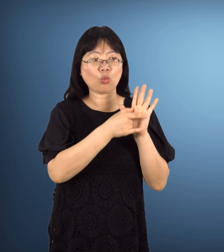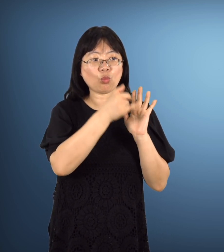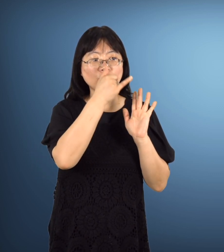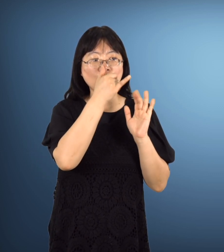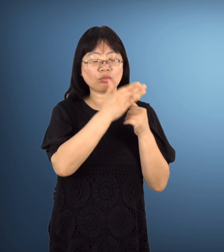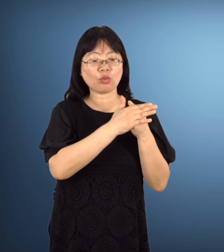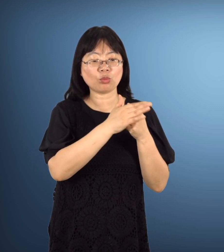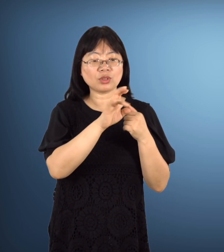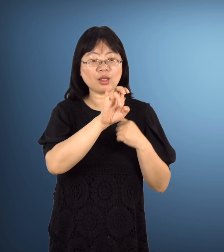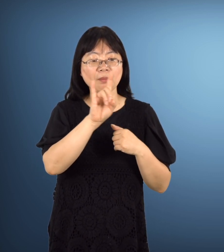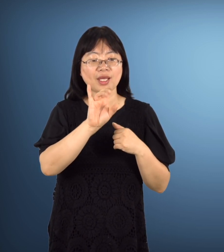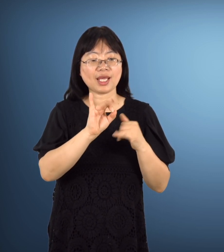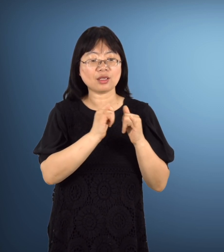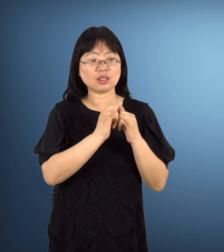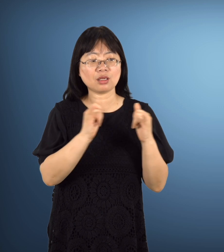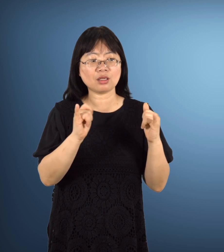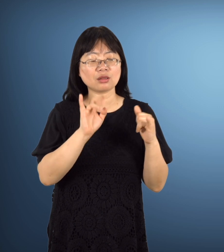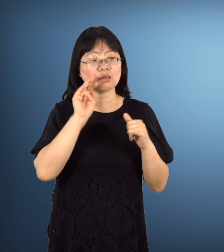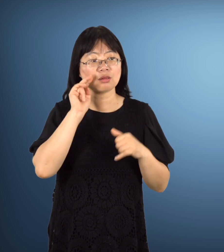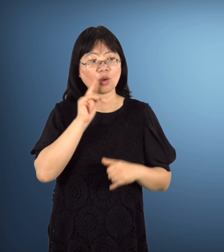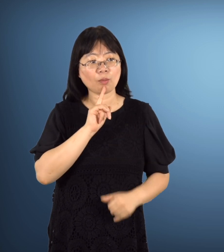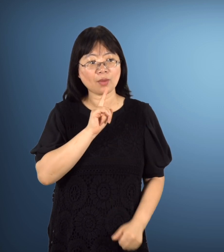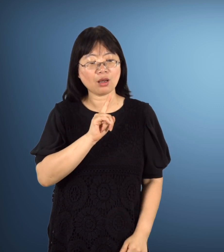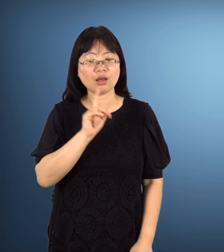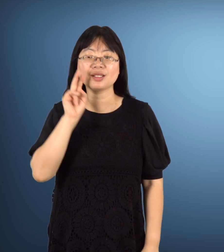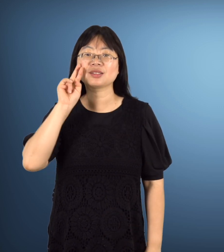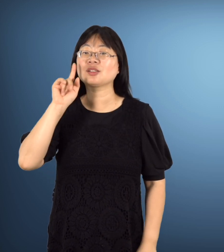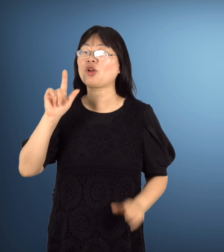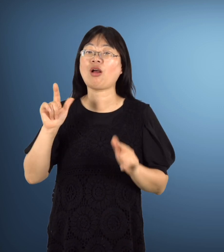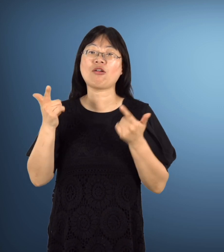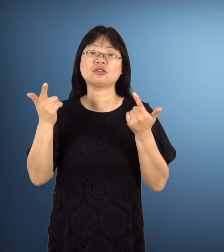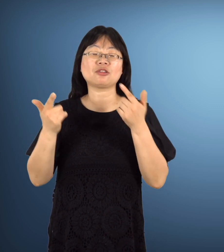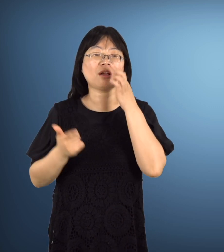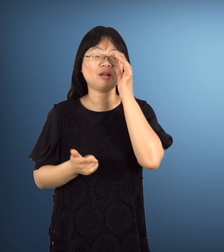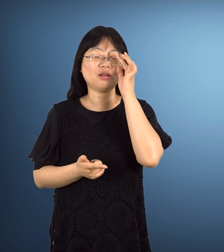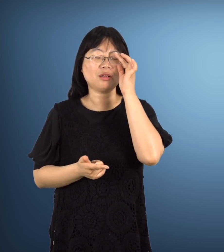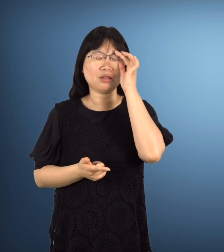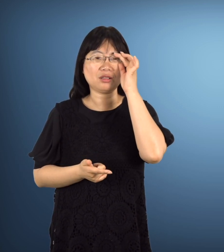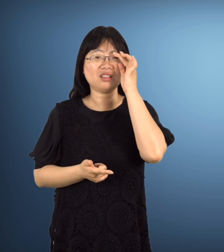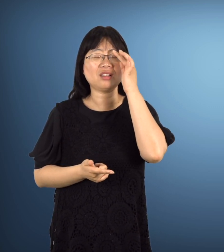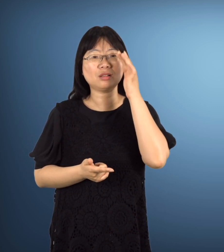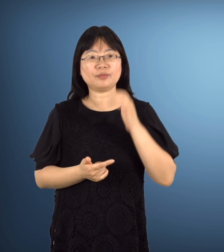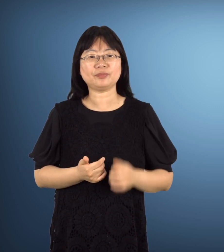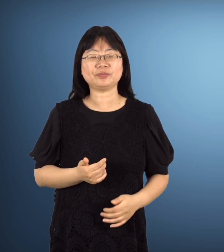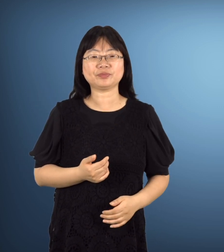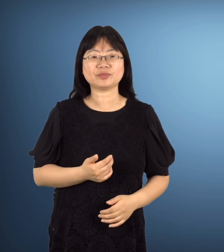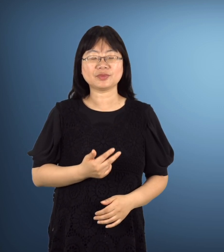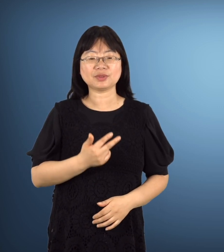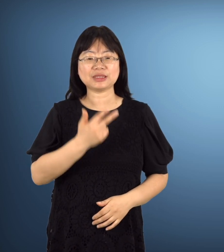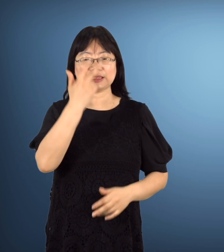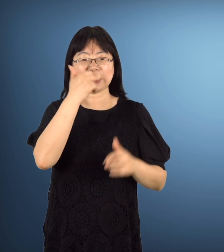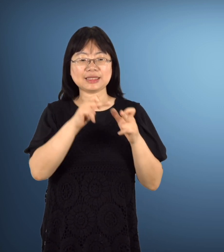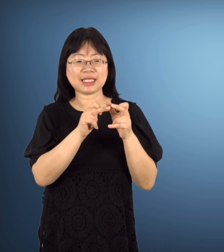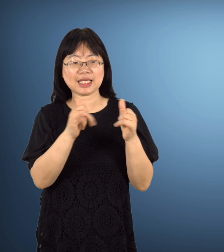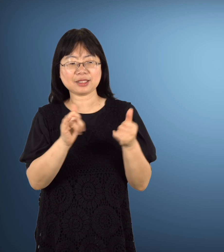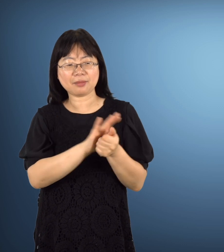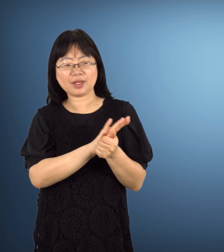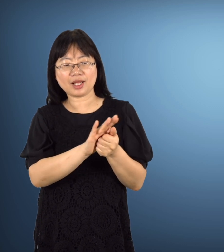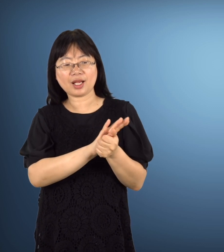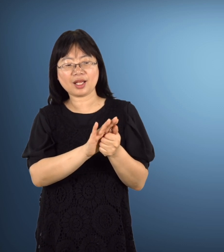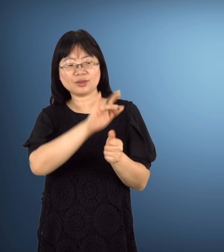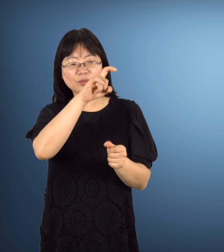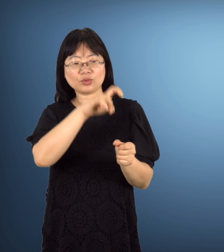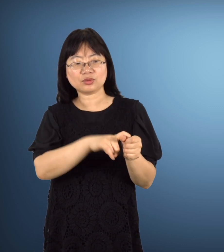그 맹인이라는 표현이 틀린 표현인가? 틀린 표현은 아닌데 이제 시각장애인들을